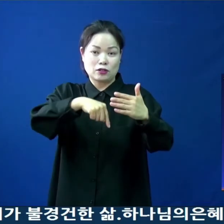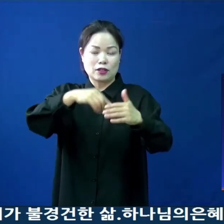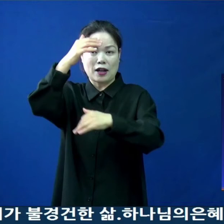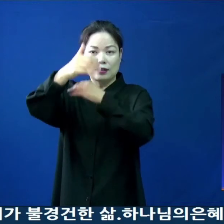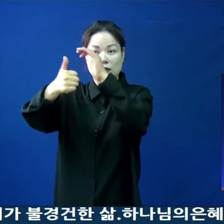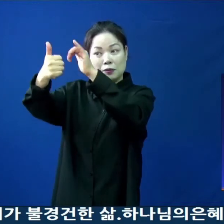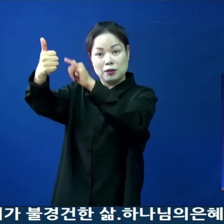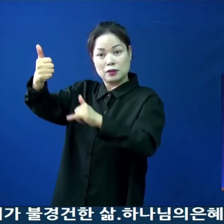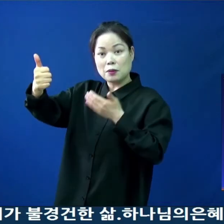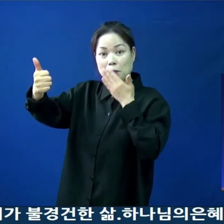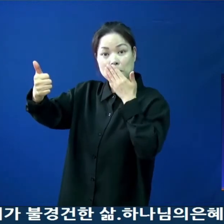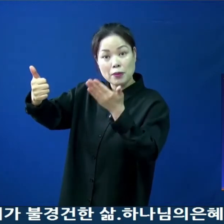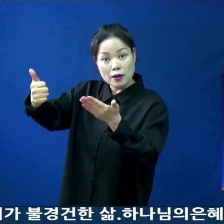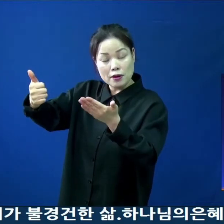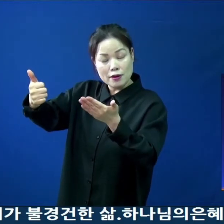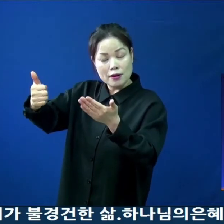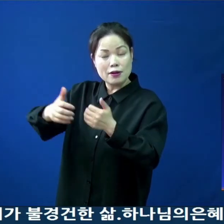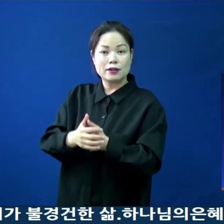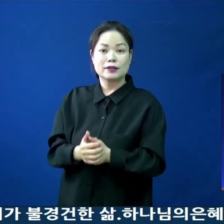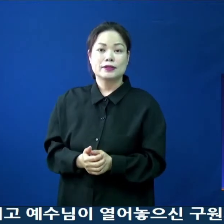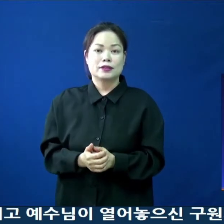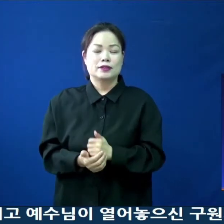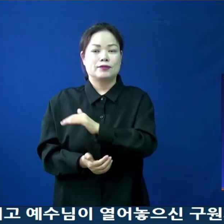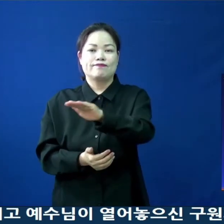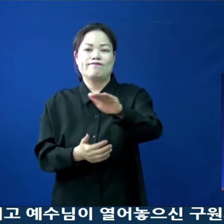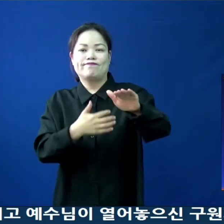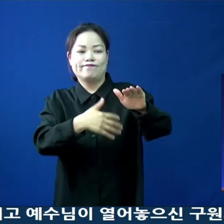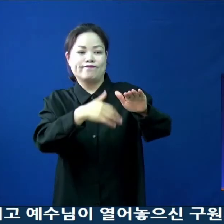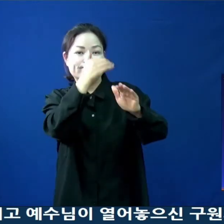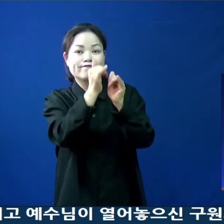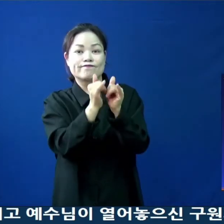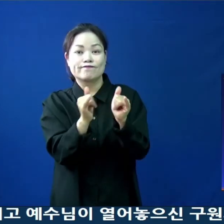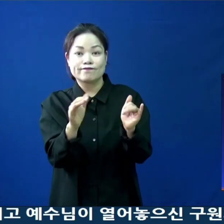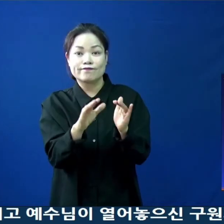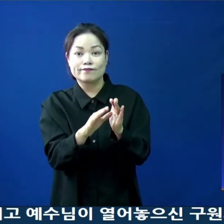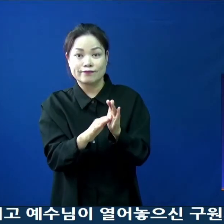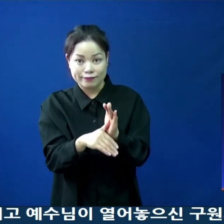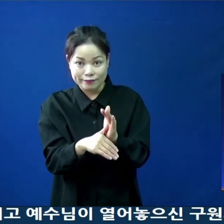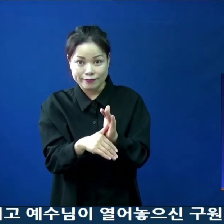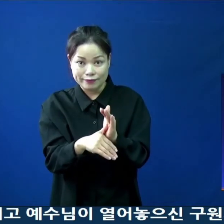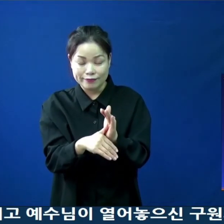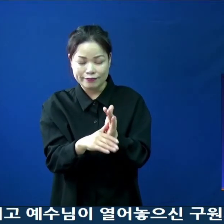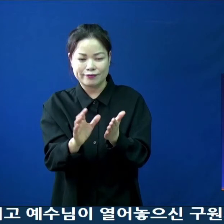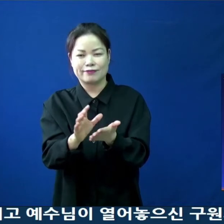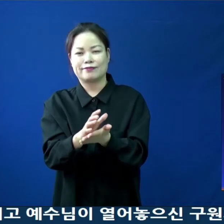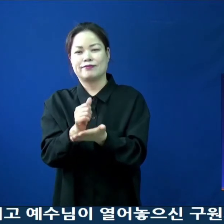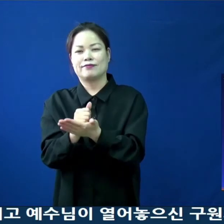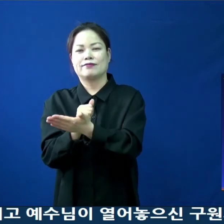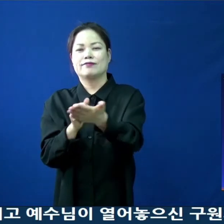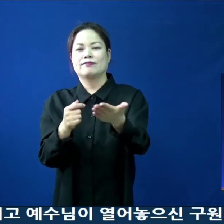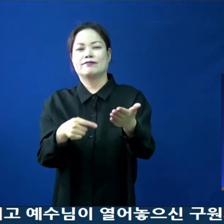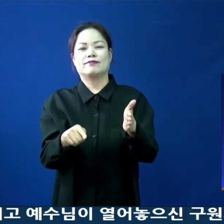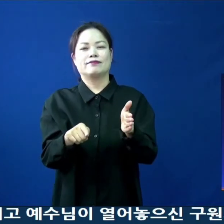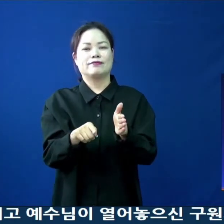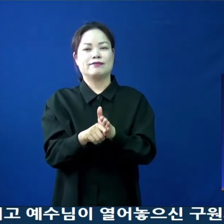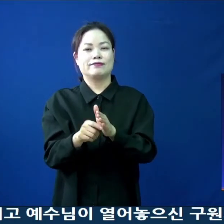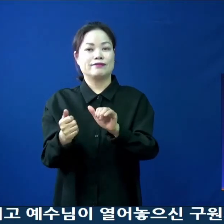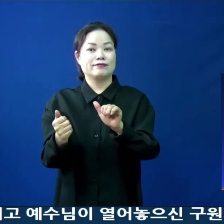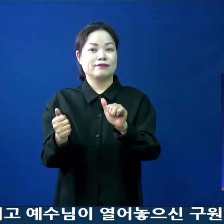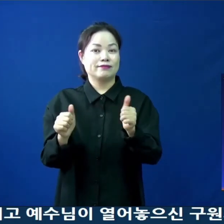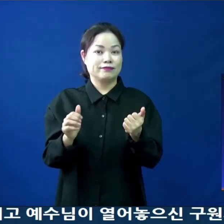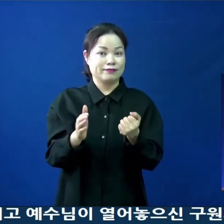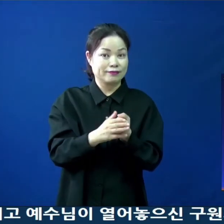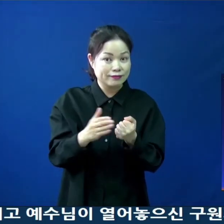섬길 수 있는 것이죠. 우리가 아직 죄인 되었을 때에 그리스도께서 우리를 위하여